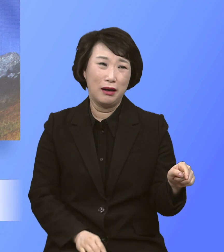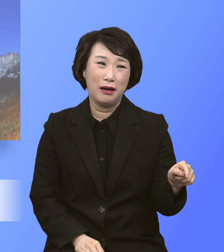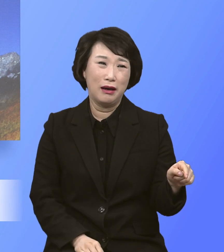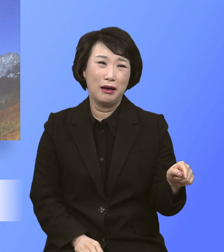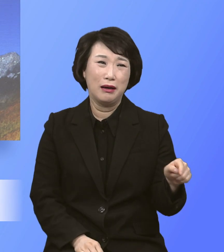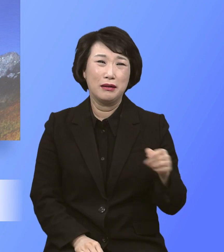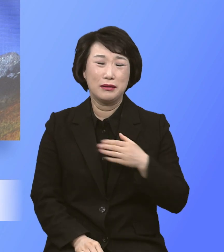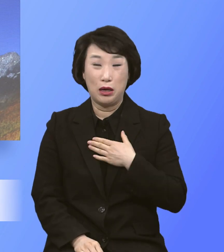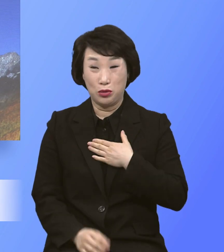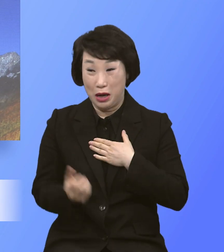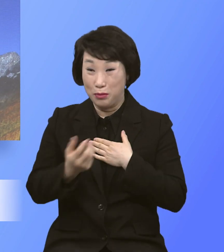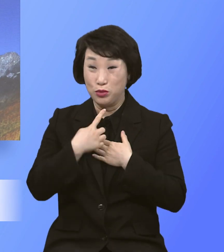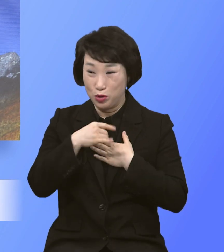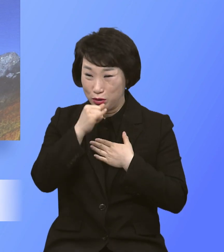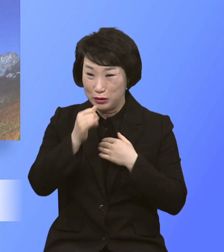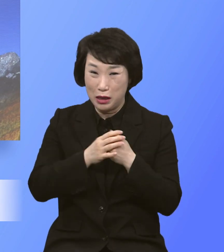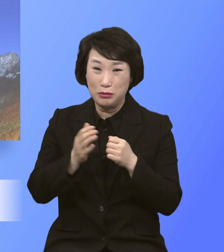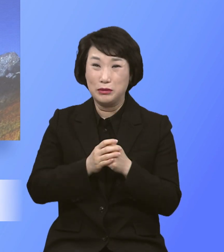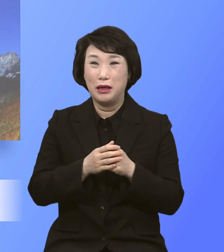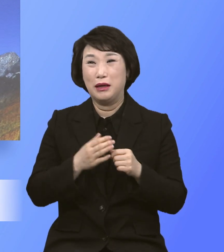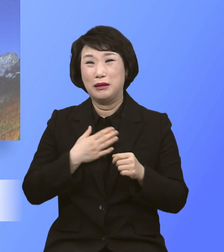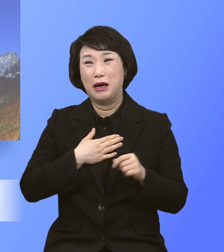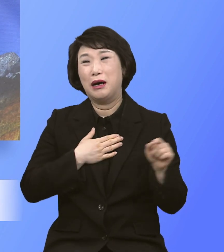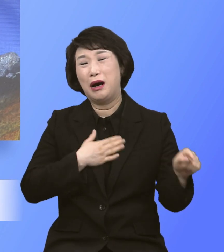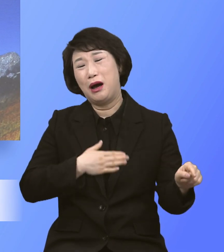저도 당해봐도 주님 알잖아요.